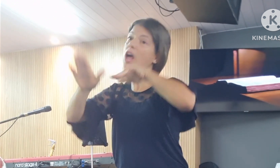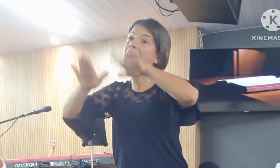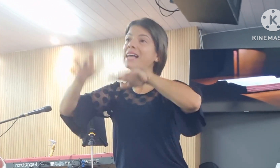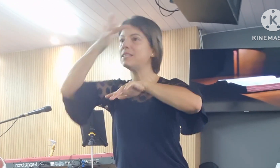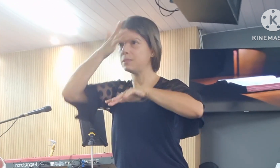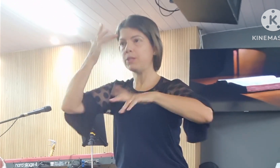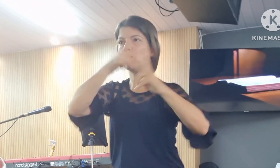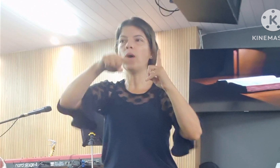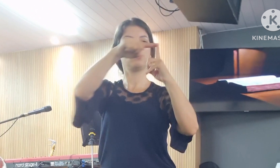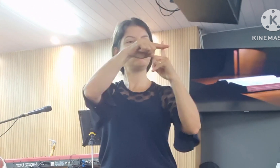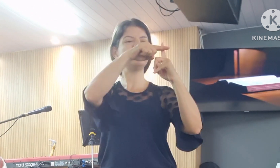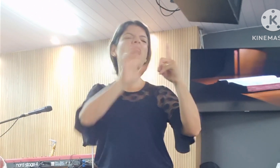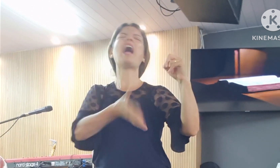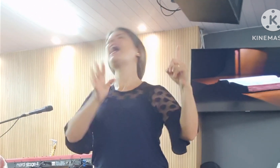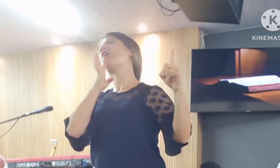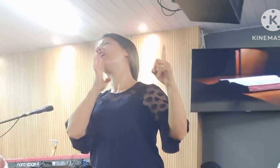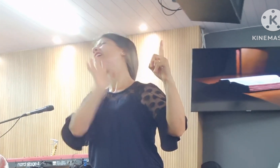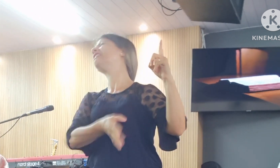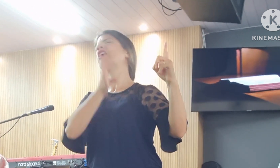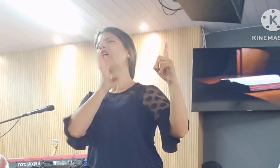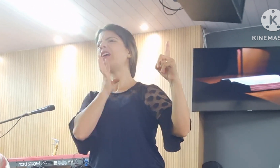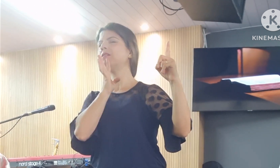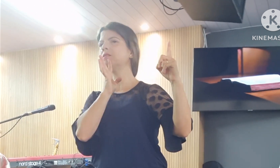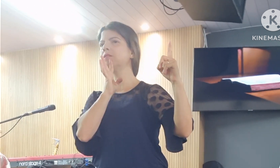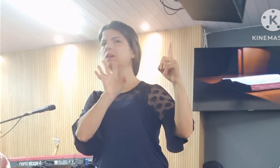Eu entendi que Deus me amou.